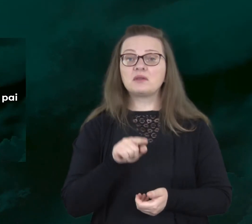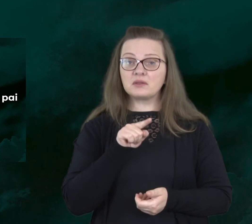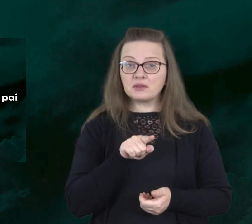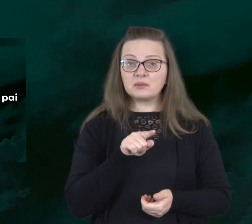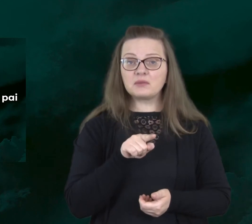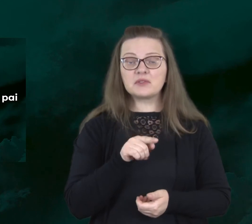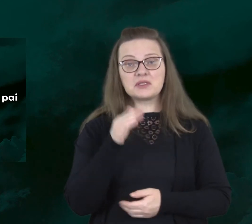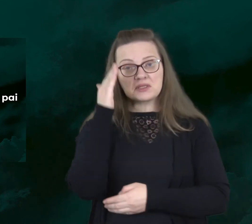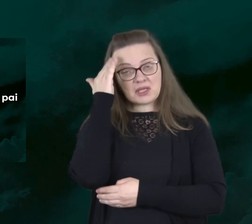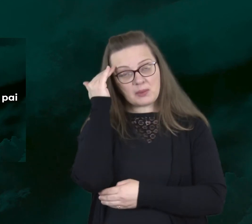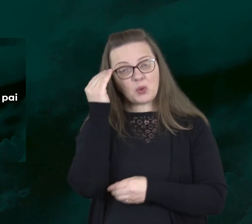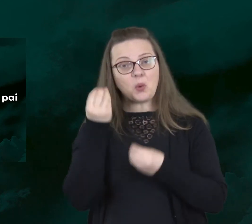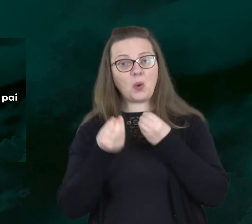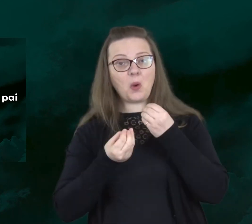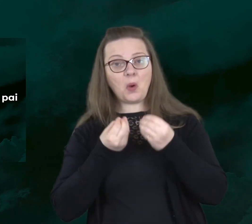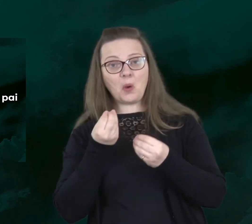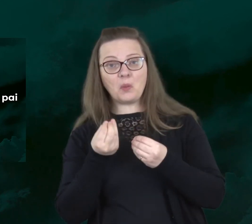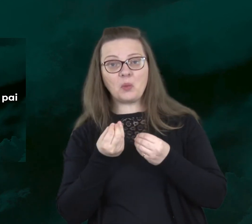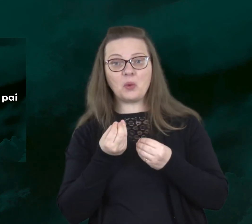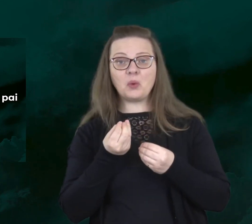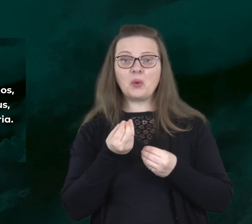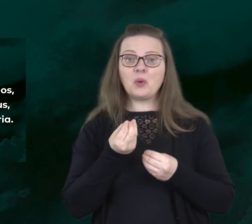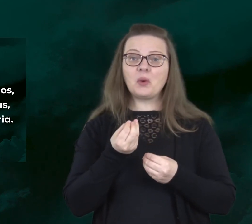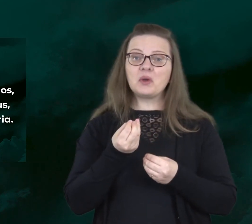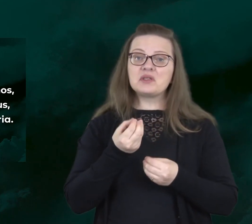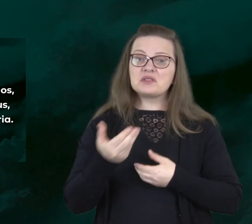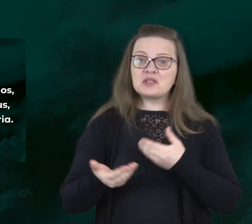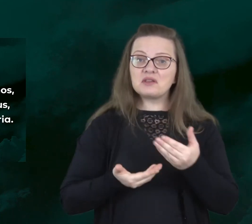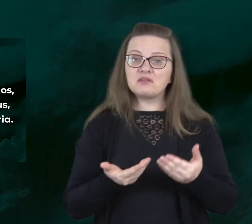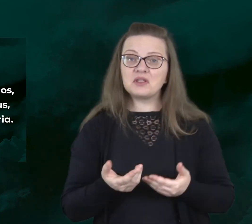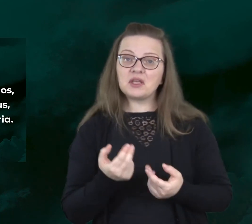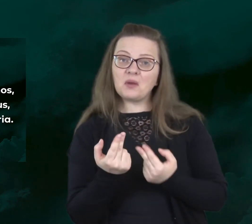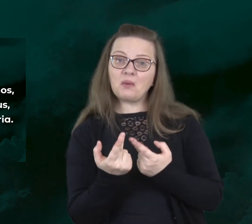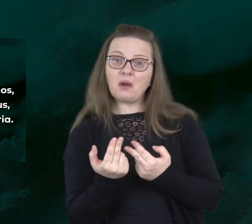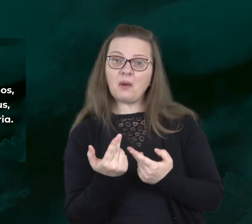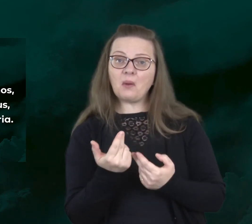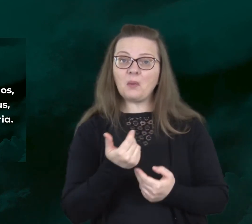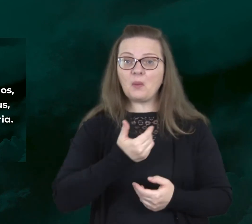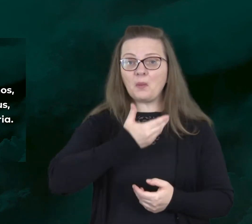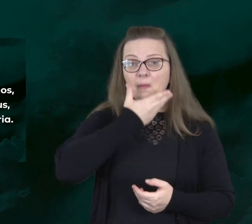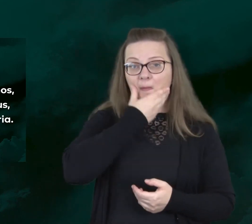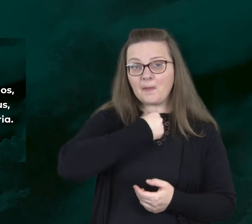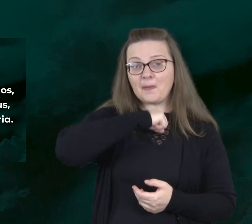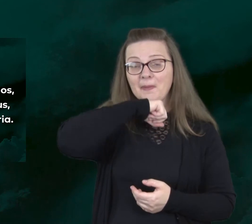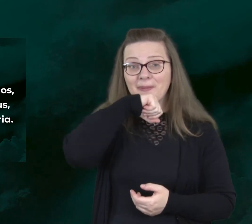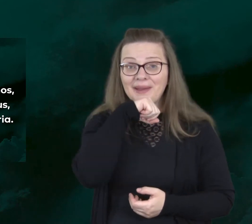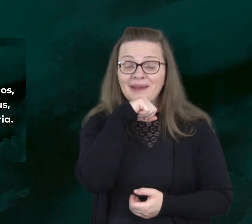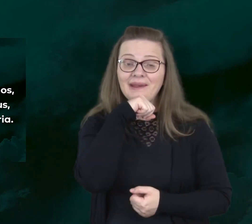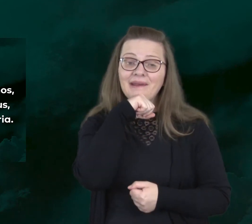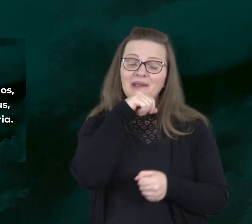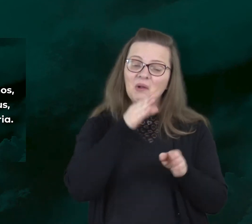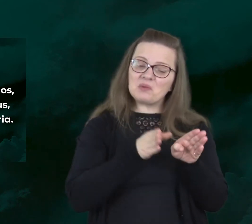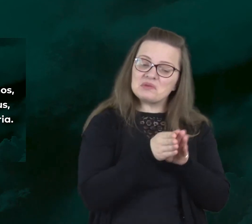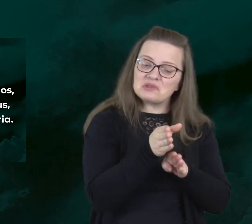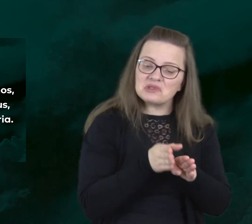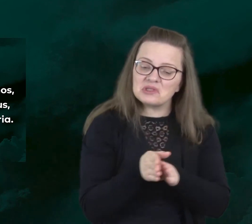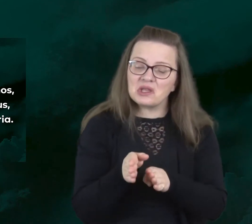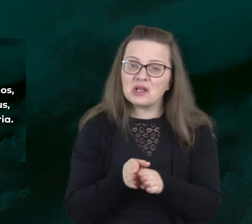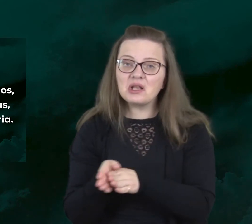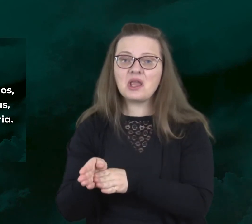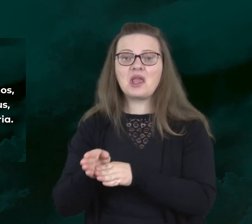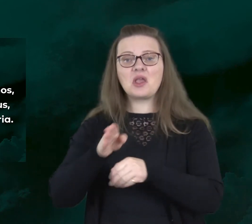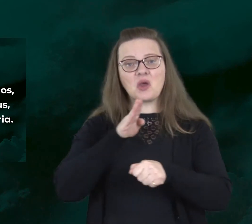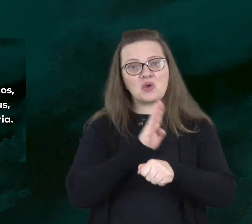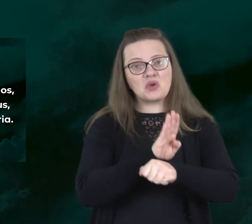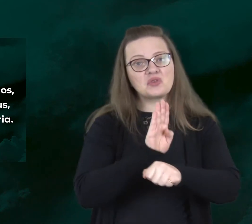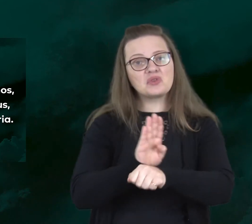a cada um de vós, exortamos, consolamos e admoestamos para viverdes por modo digno